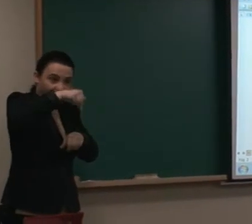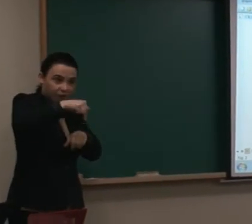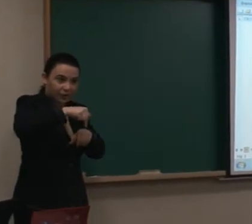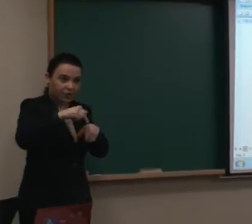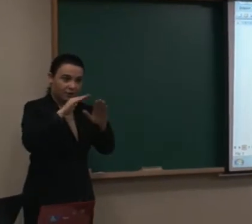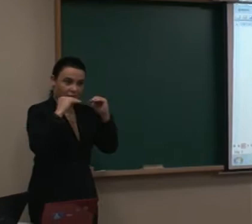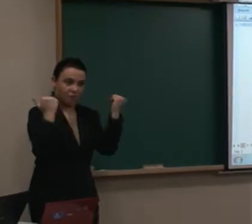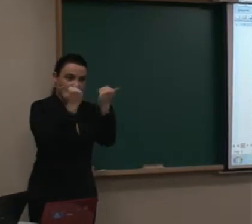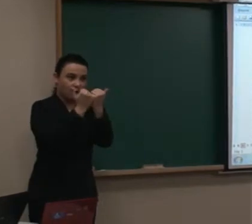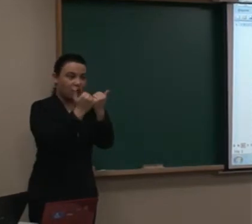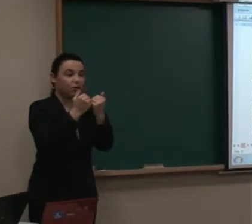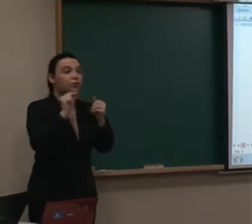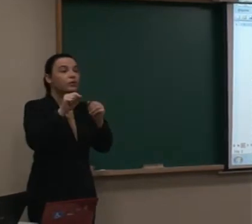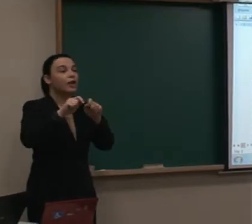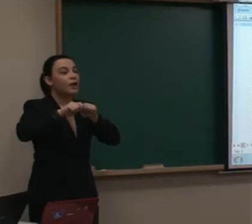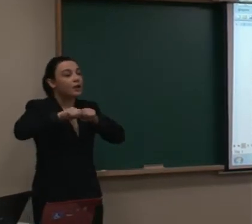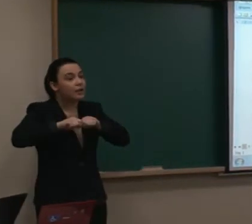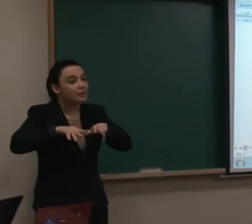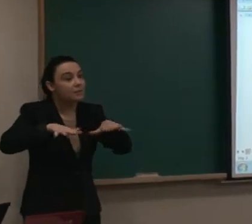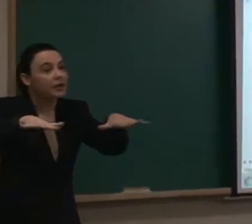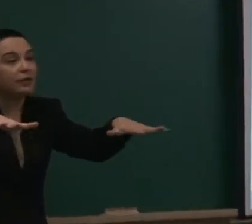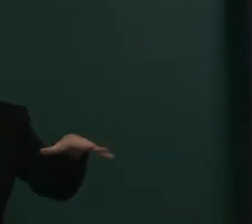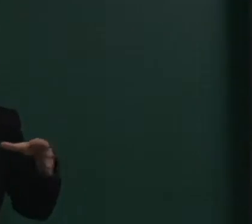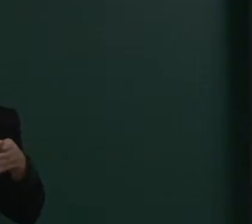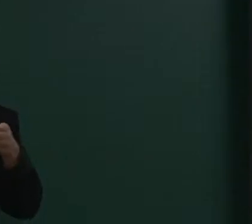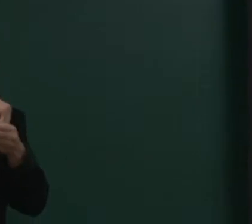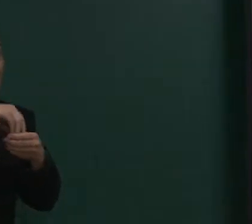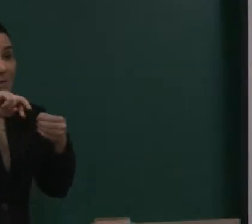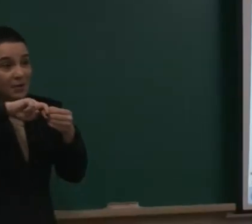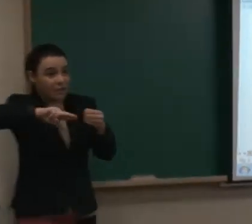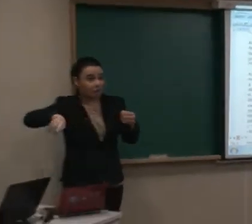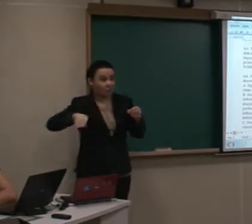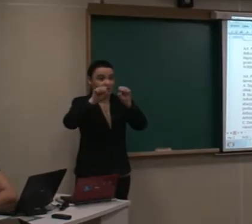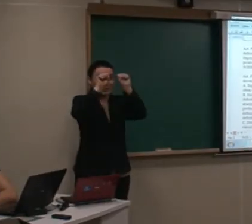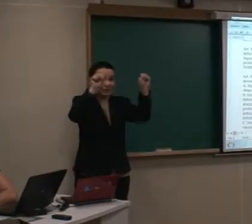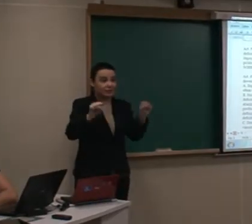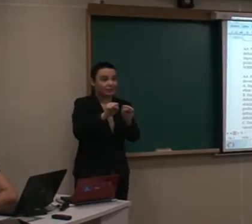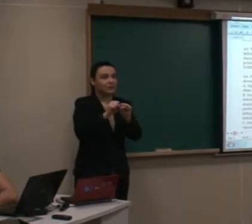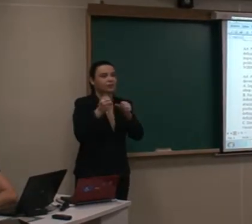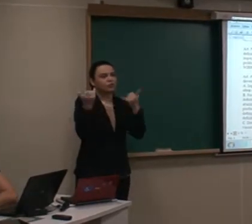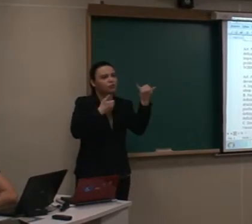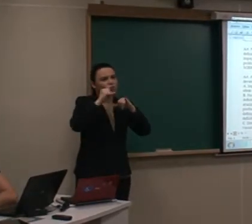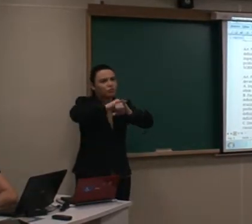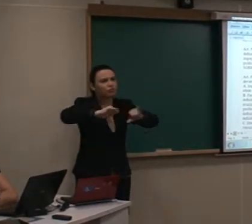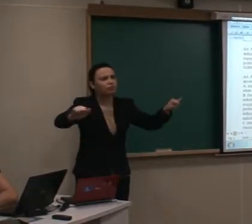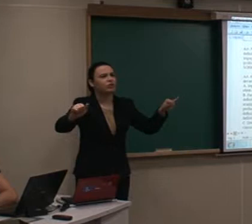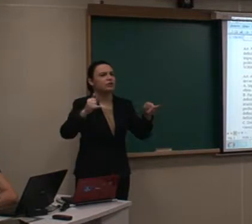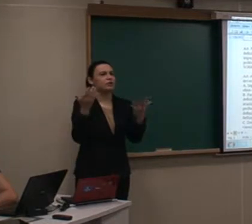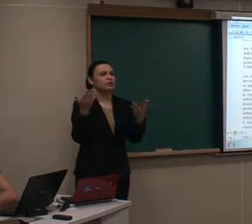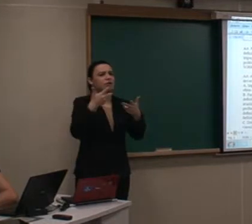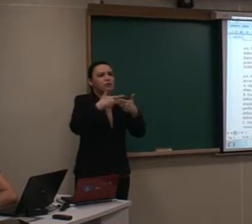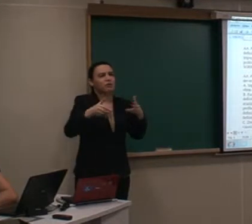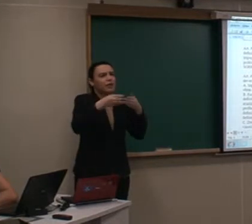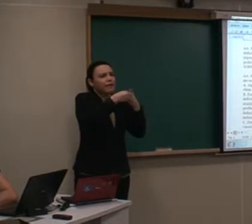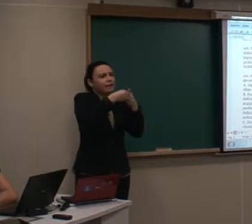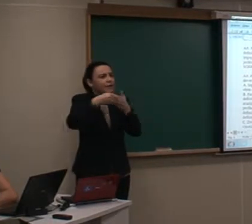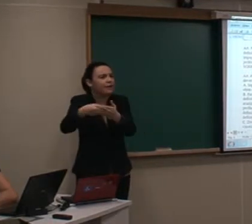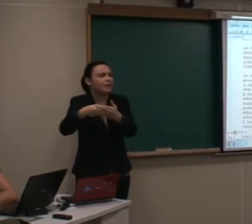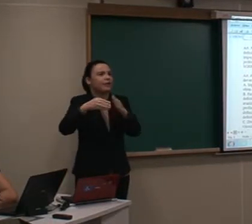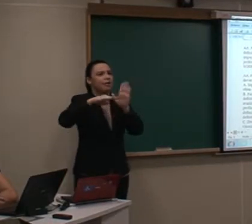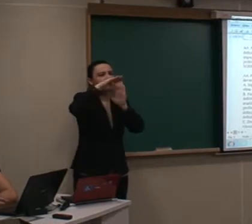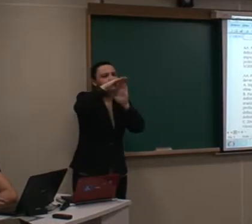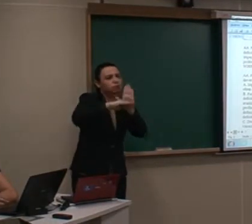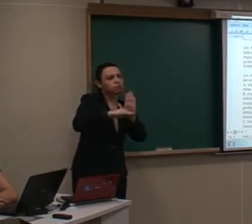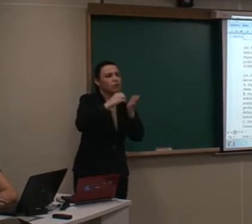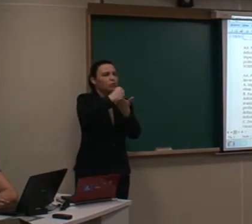a. implantar e manter banco de dados atualizados com notícias, conteúdos, obras e guias de fontes